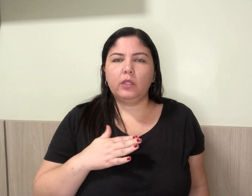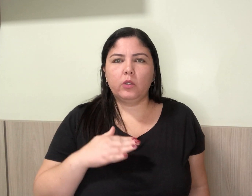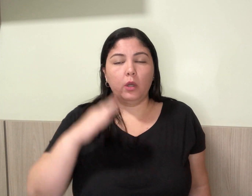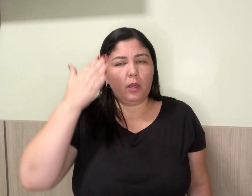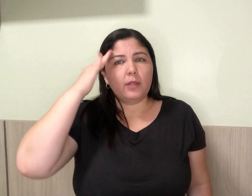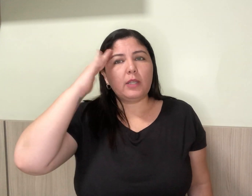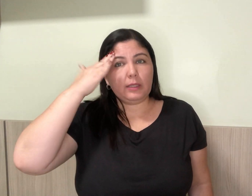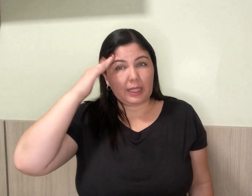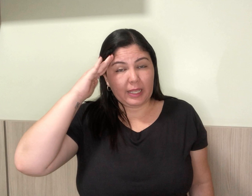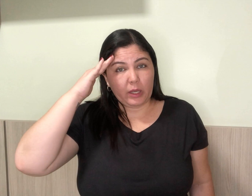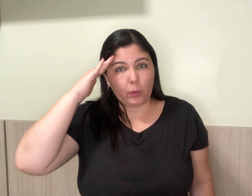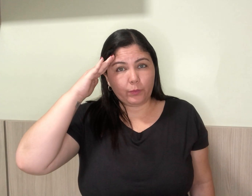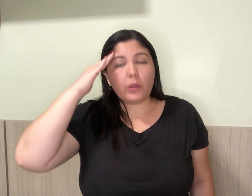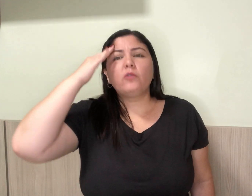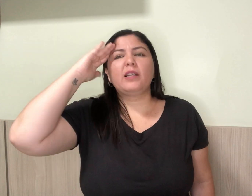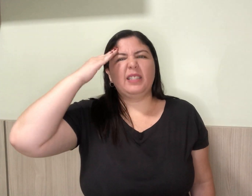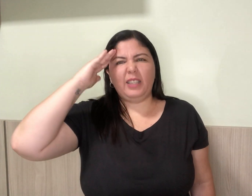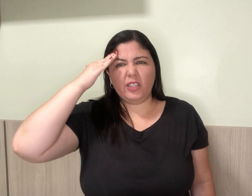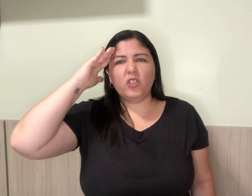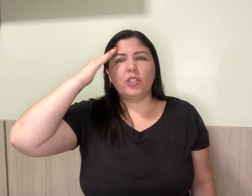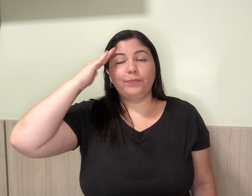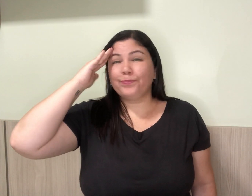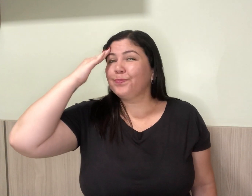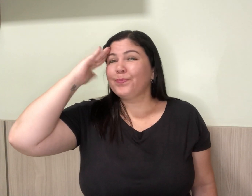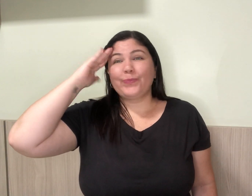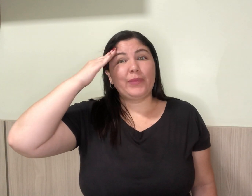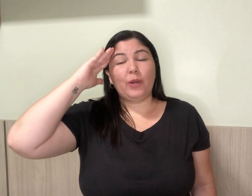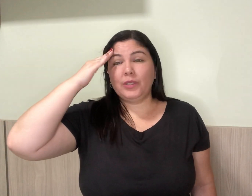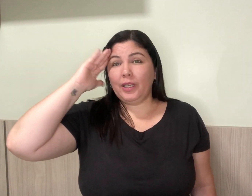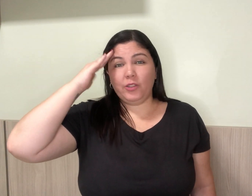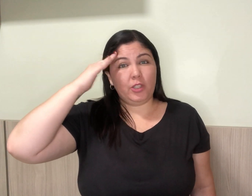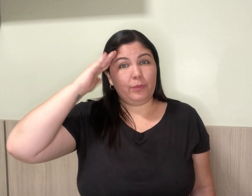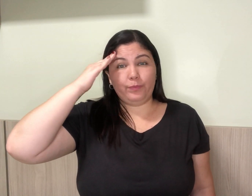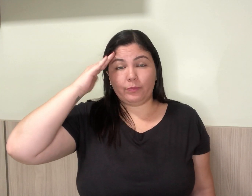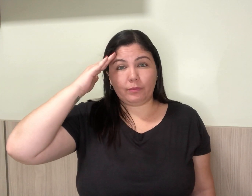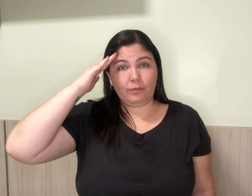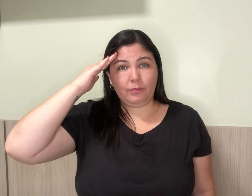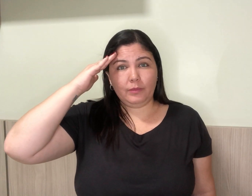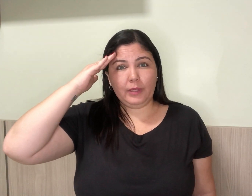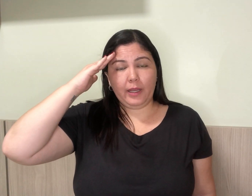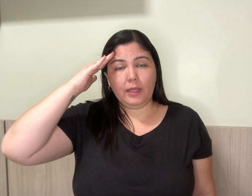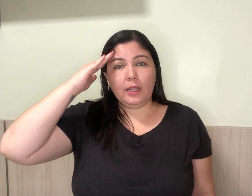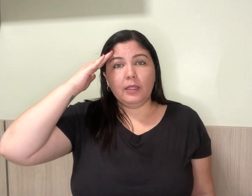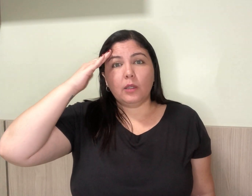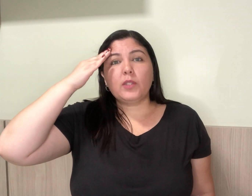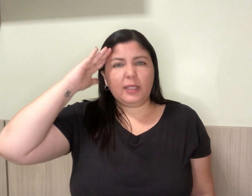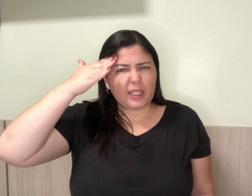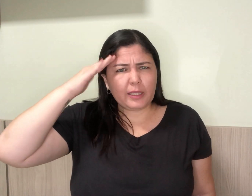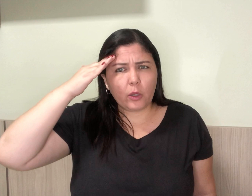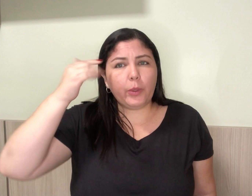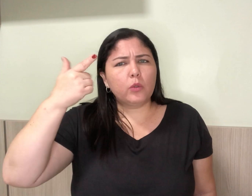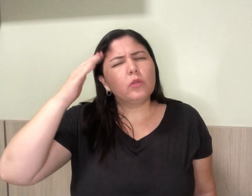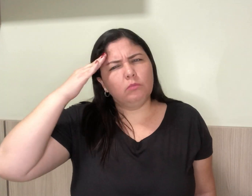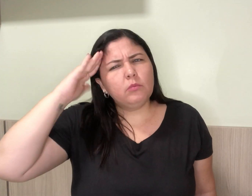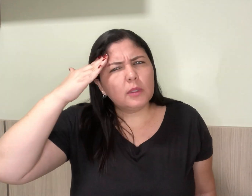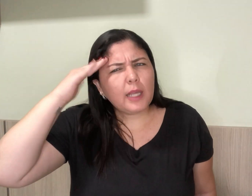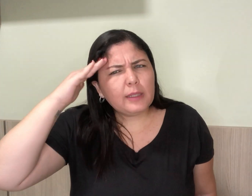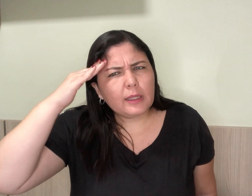início. Você entendeu? Eu faço, entendi. Não entendi. Né? Então, você entendeu? Eu pergunto, você